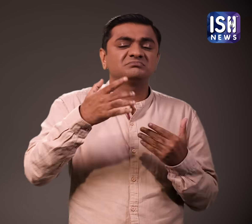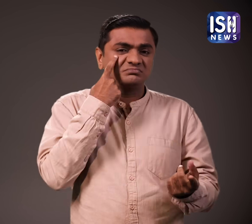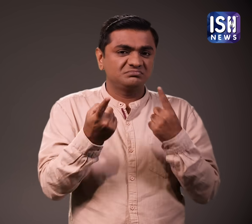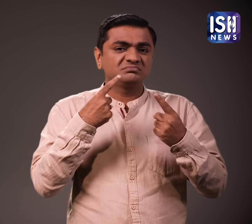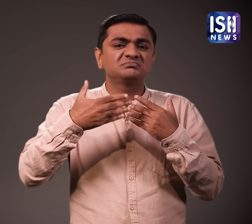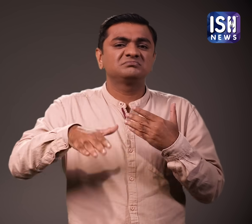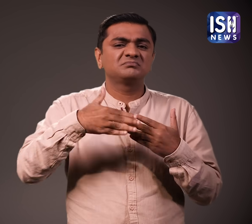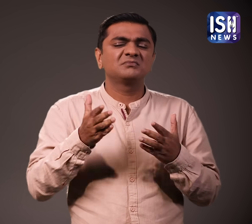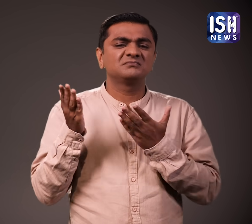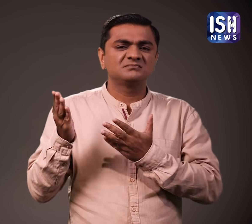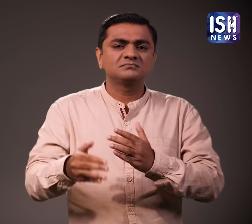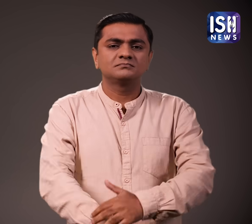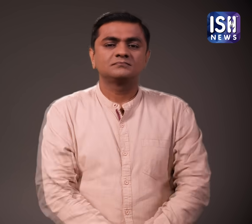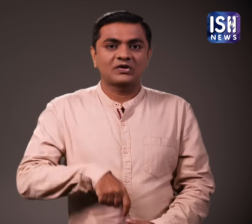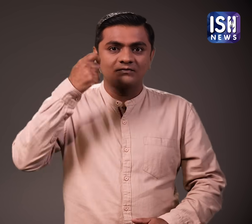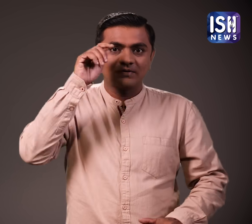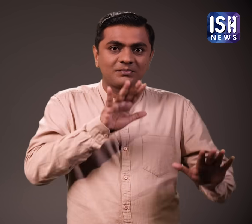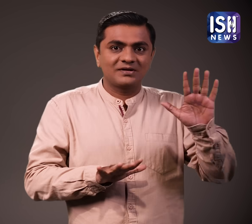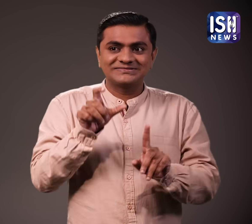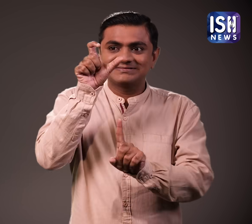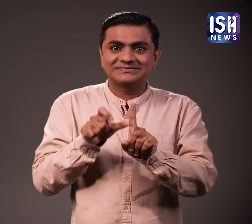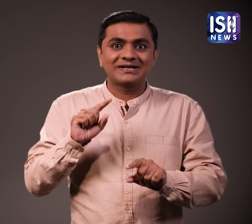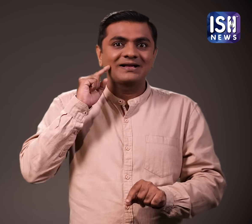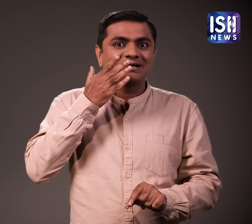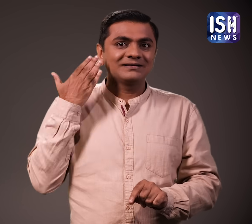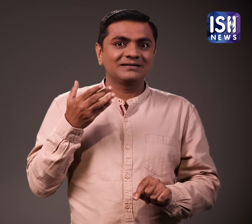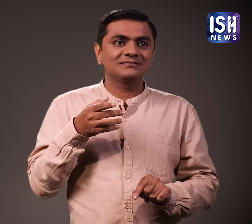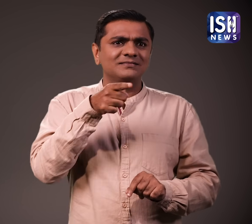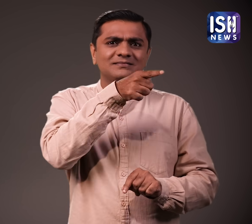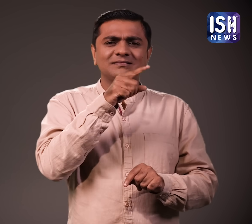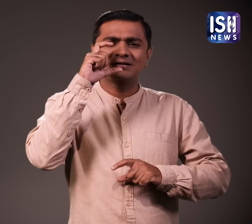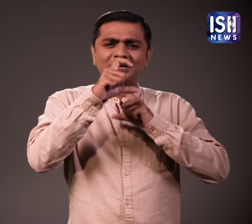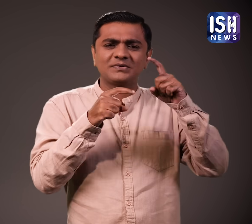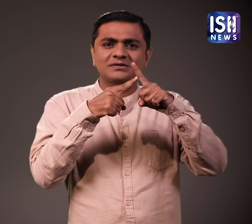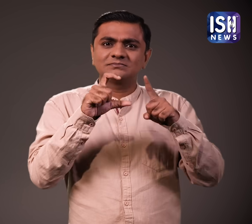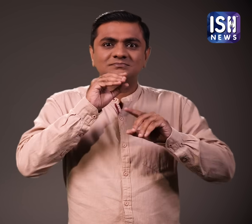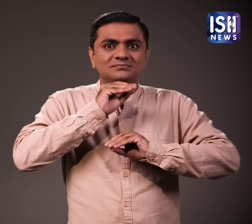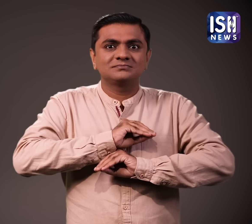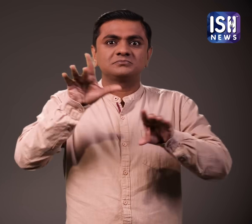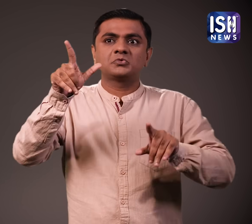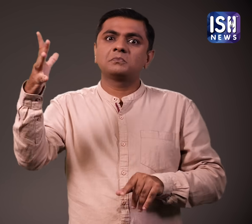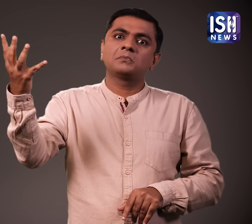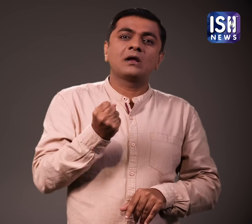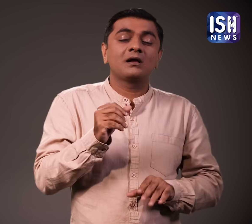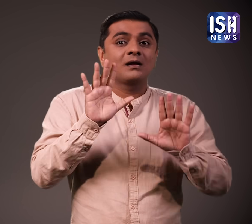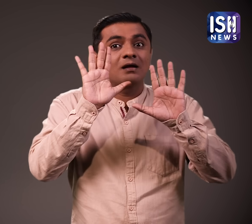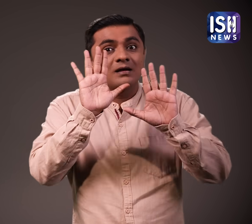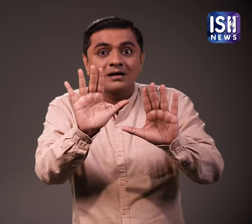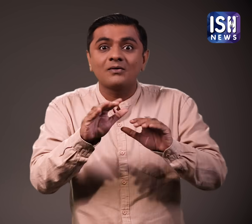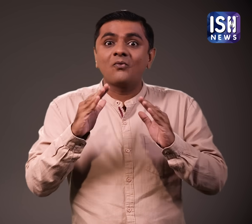अभी भी जारी है। चेली चक्रद्वारा ये गोशना करने के बाद की अधा घर खरीद रही है, हर कोई घर